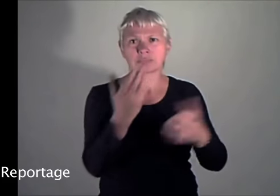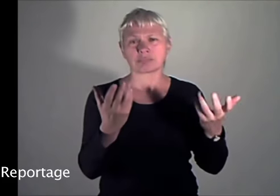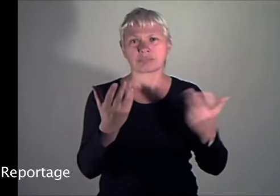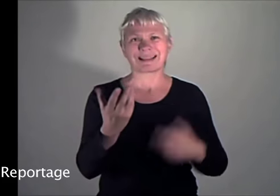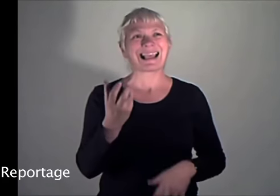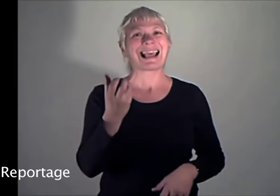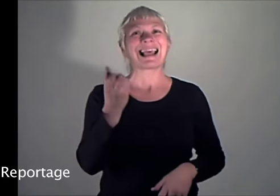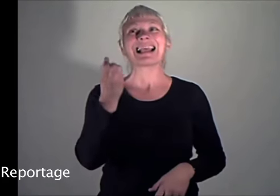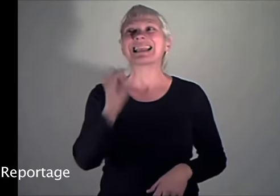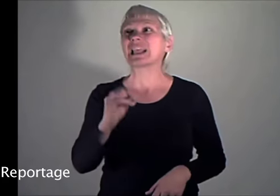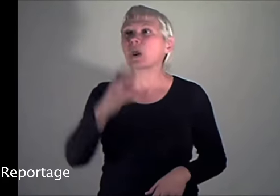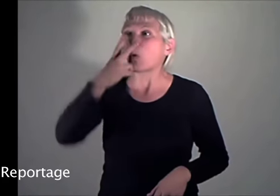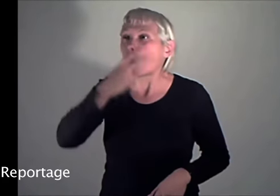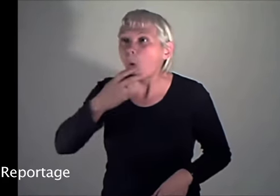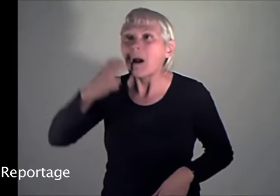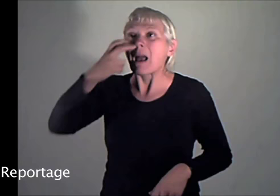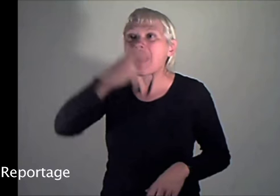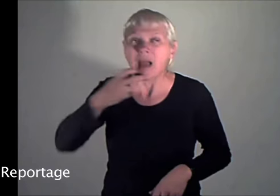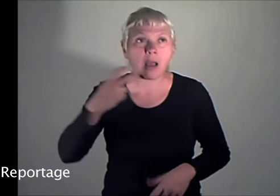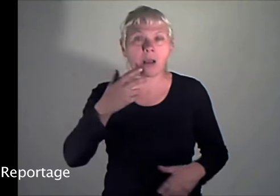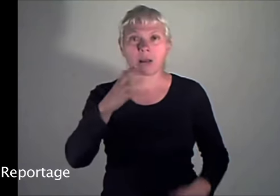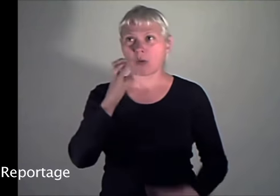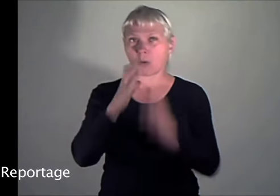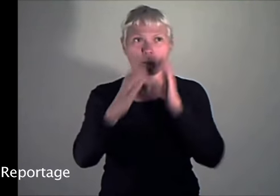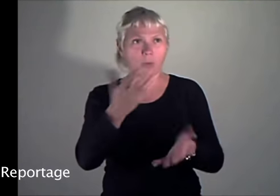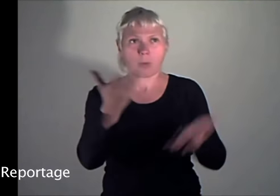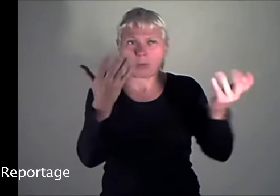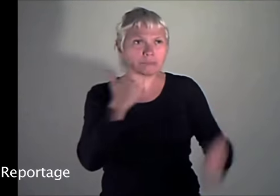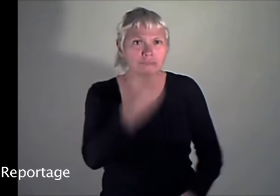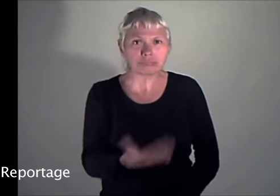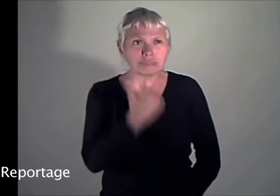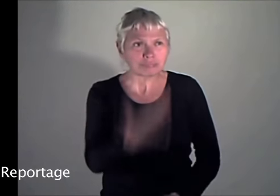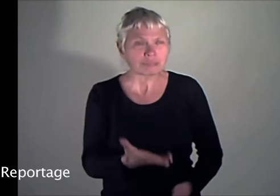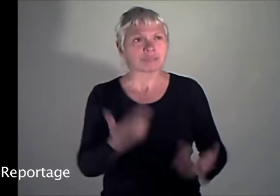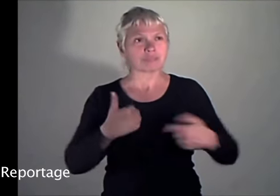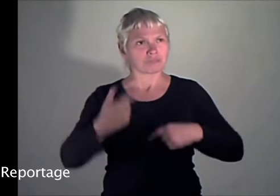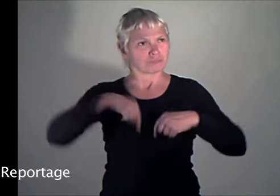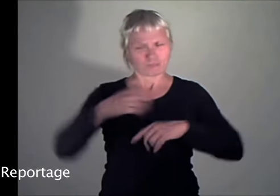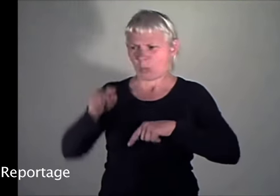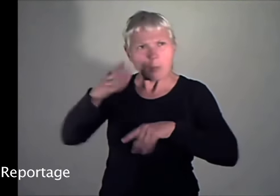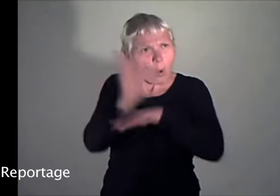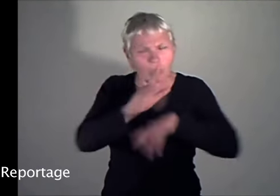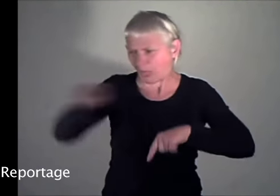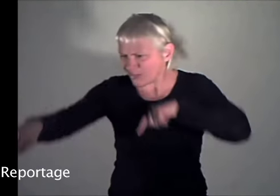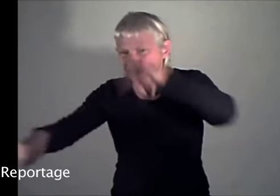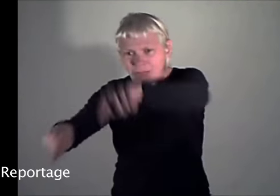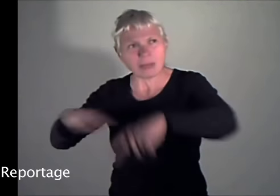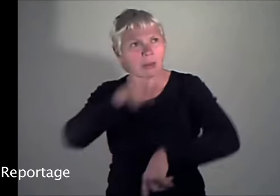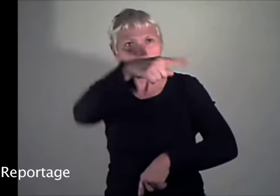bien. Si on est en oralisant, je veux dire, c'est impossible de communiquer avec eux, quoi. Alors que en montrant des choses,